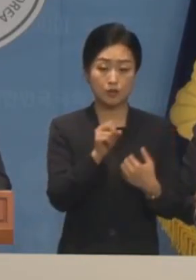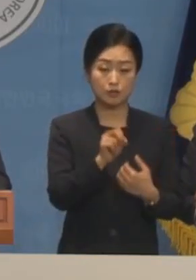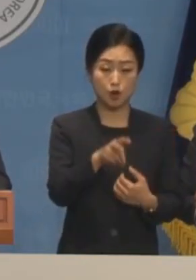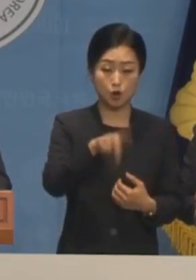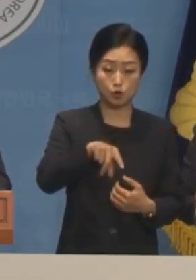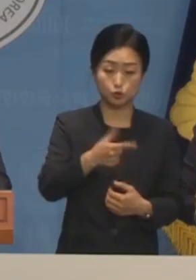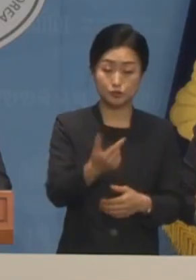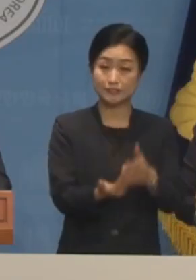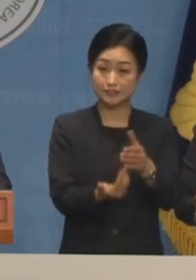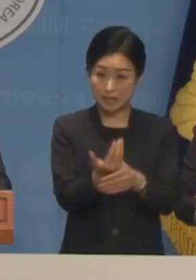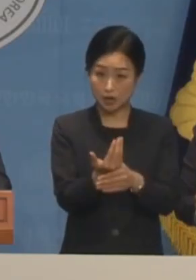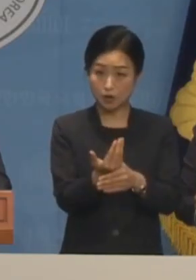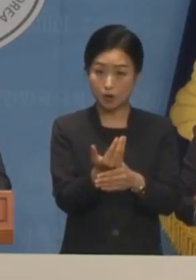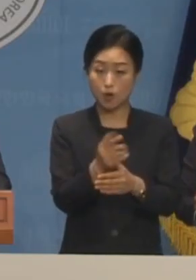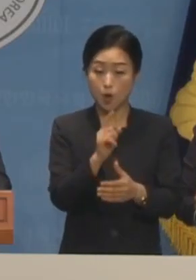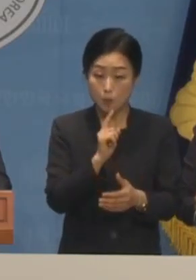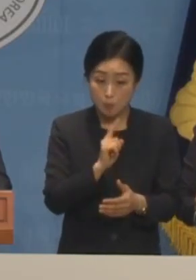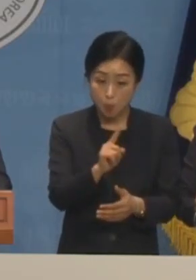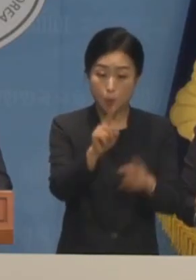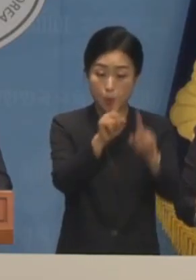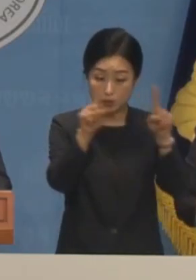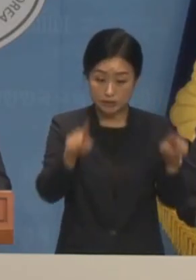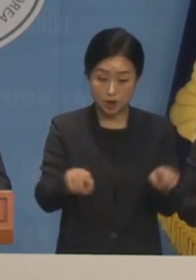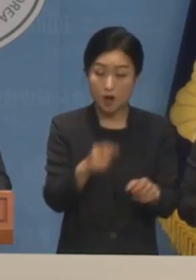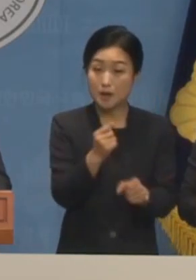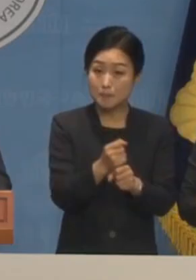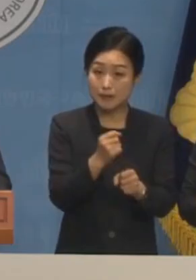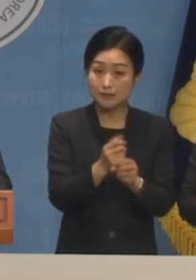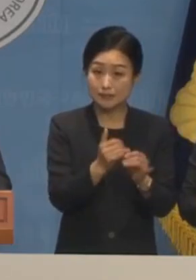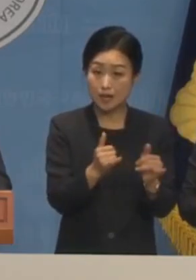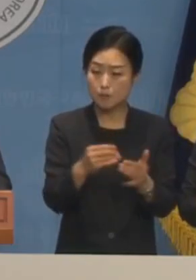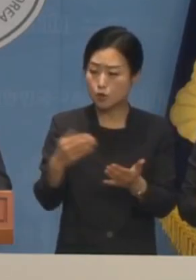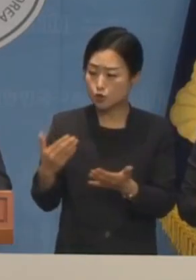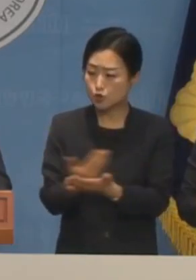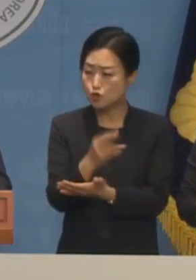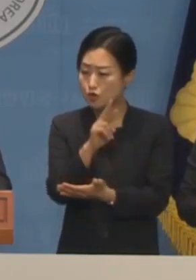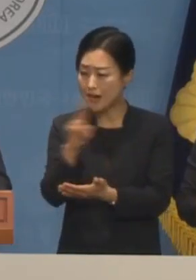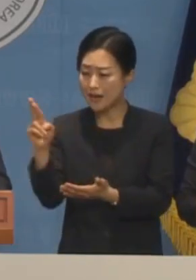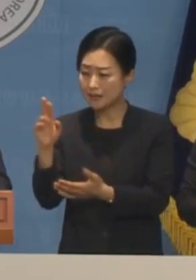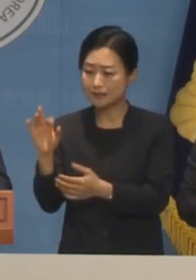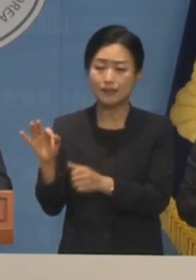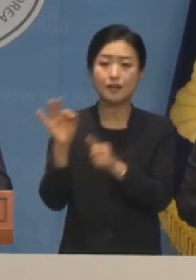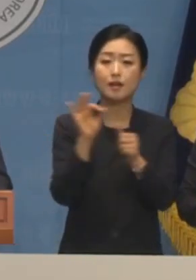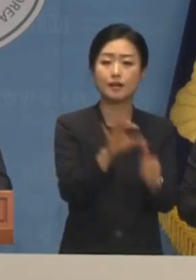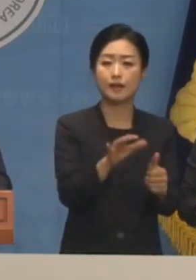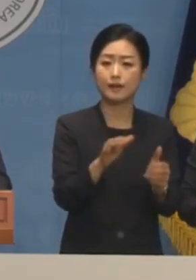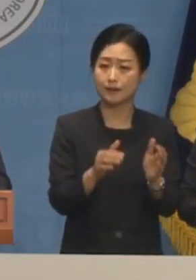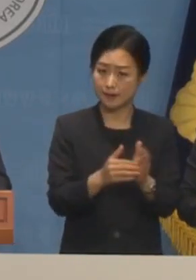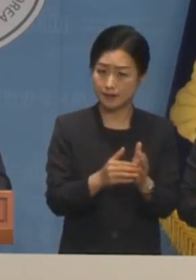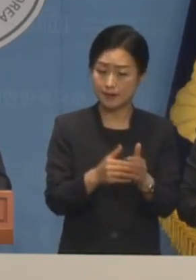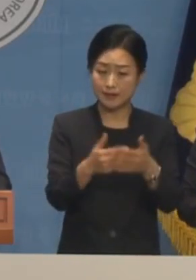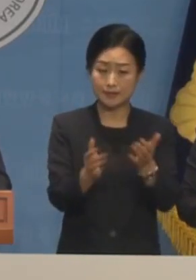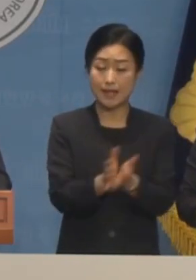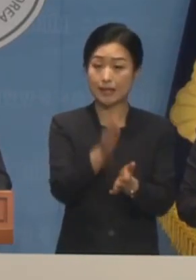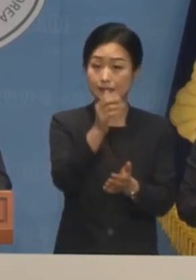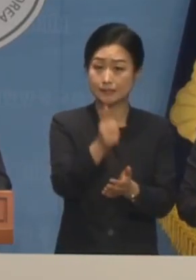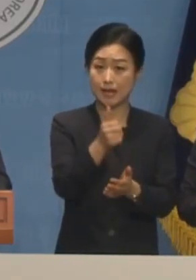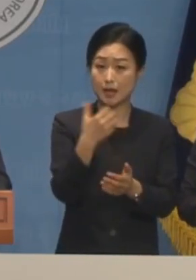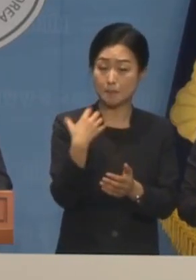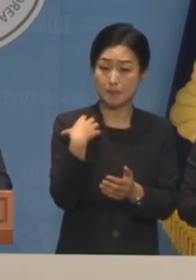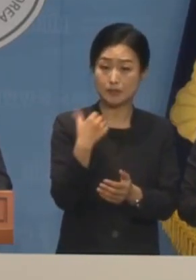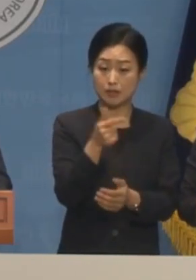위원회 진상 보고서 작성 계단도 뉴라이트 인사들로 채웠습니다 단장을 맡은